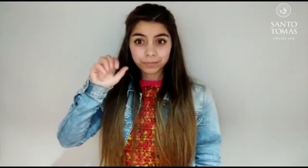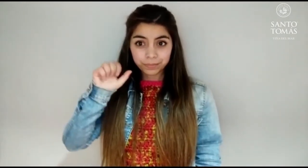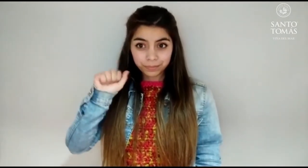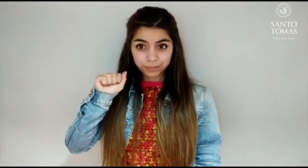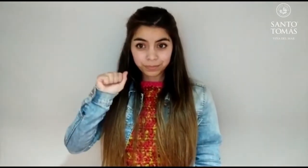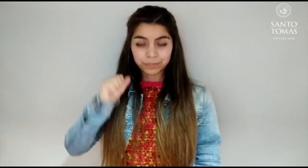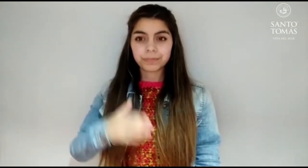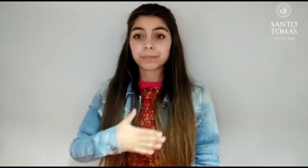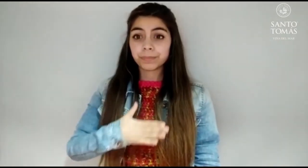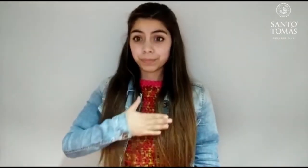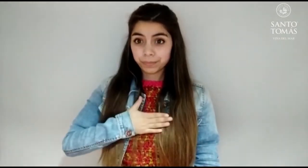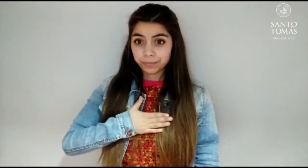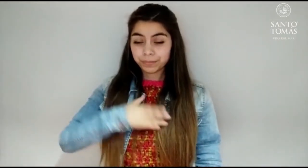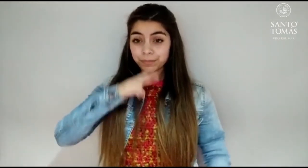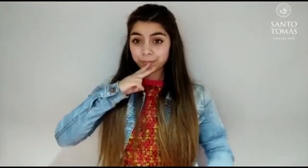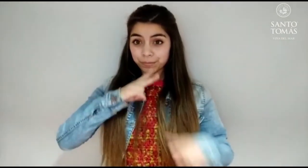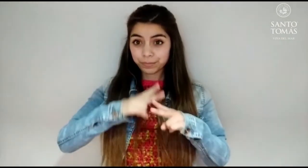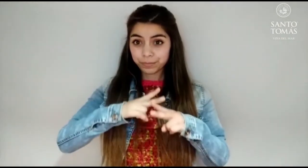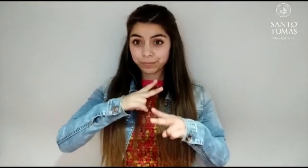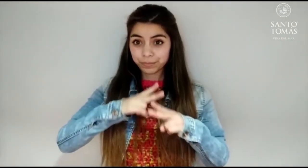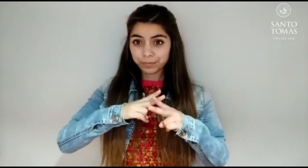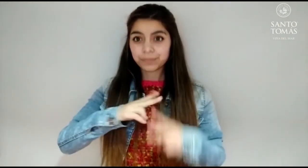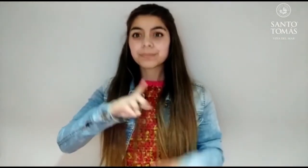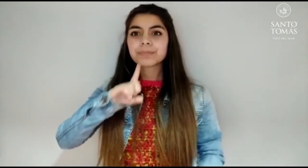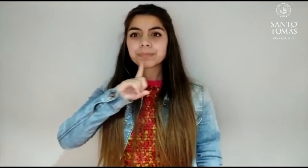Marcela, mi apellido es